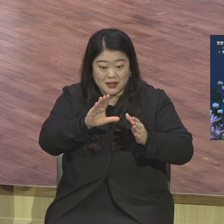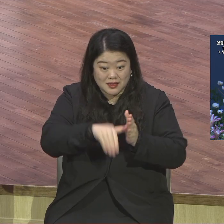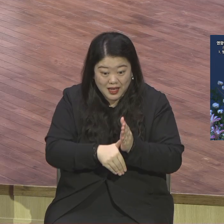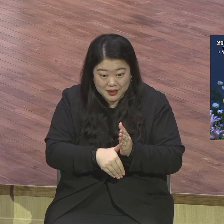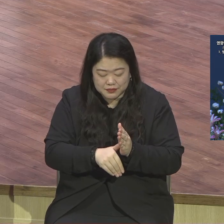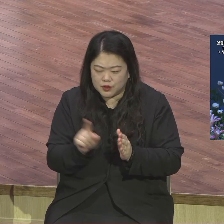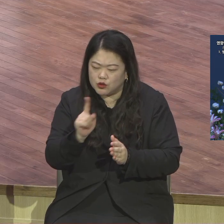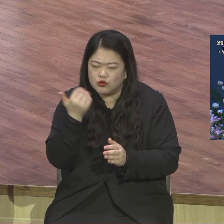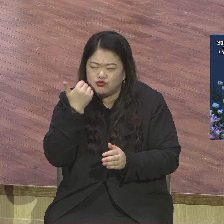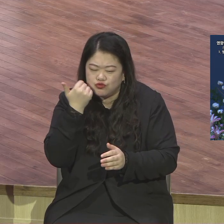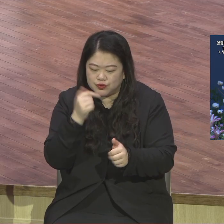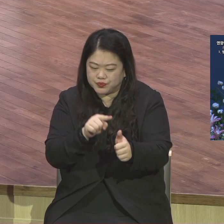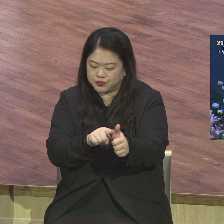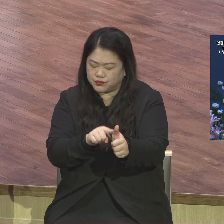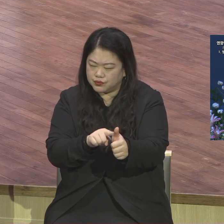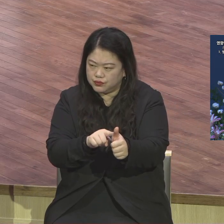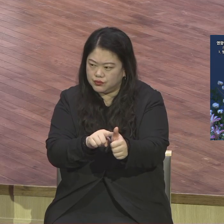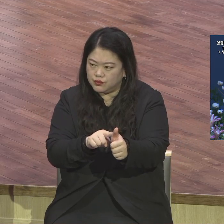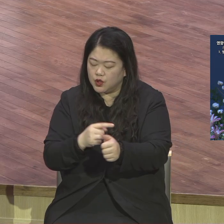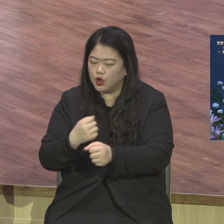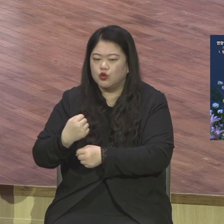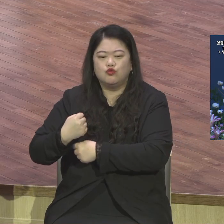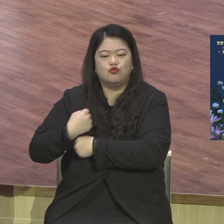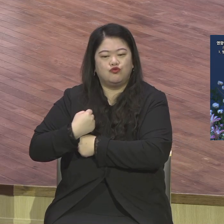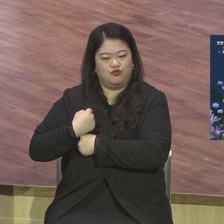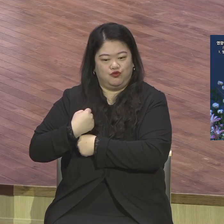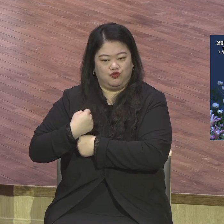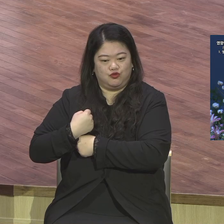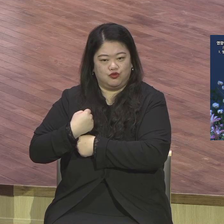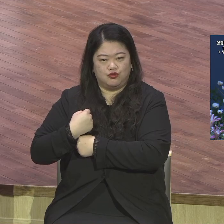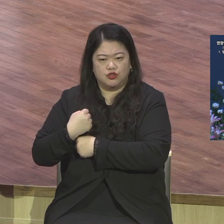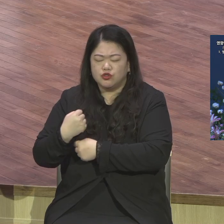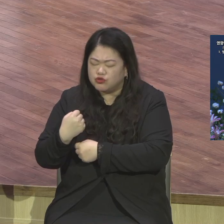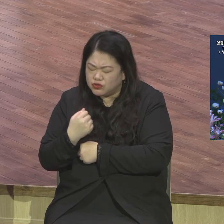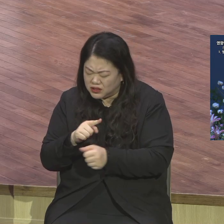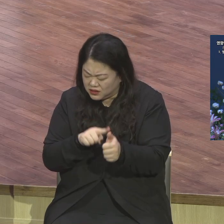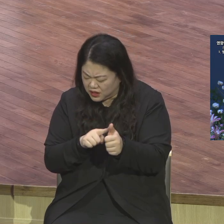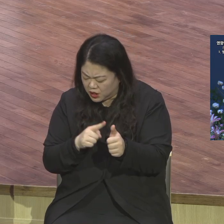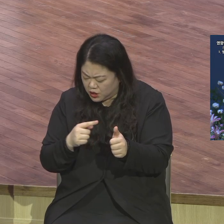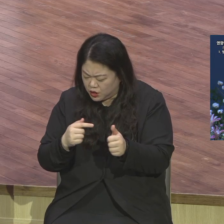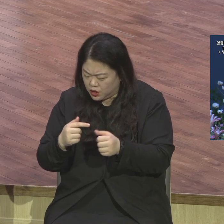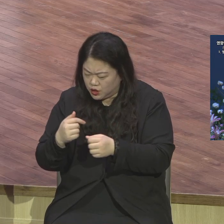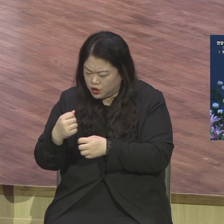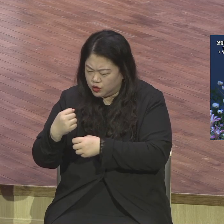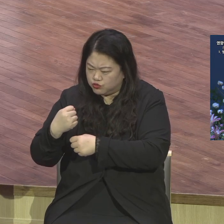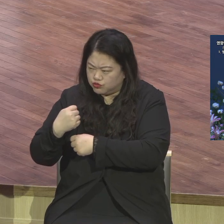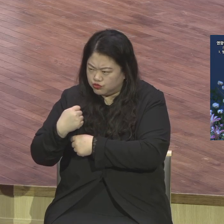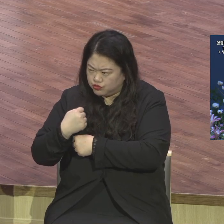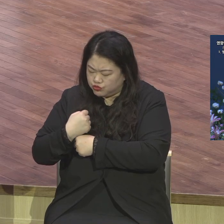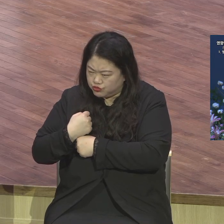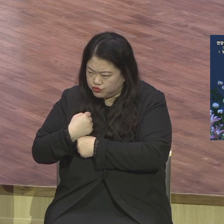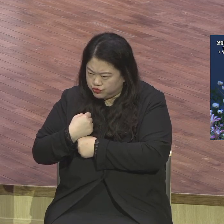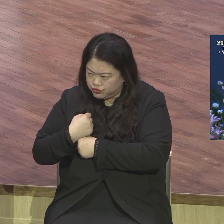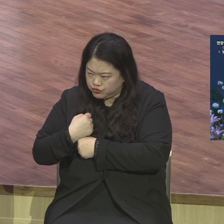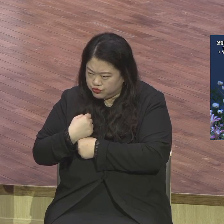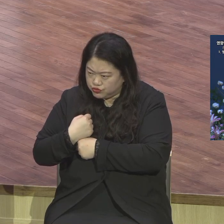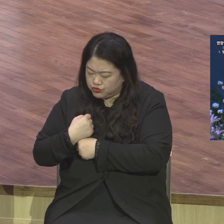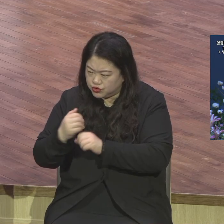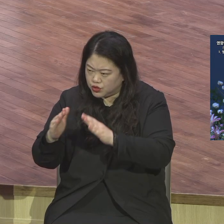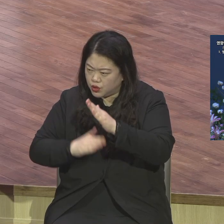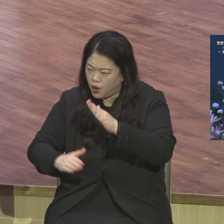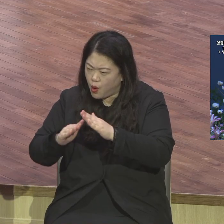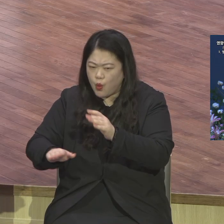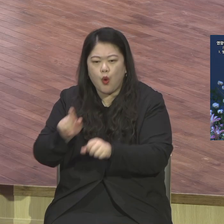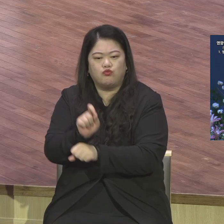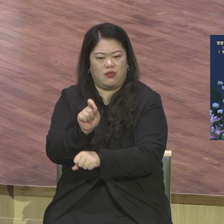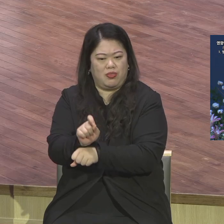군 부대 안에 있는 그 민간인 있잖아요. 그 뭐라 그랬죠? 부대 안에서 일하는 그 일을 했어요.